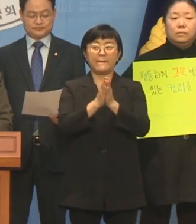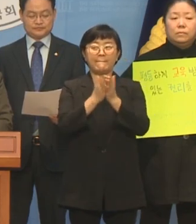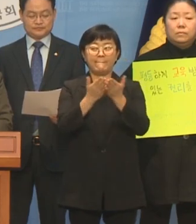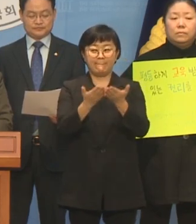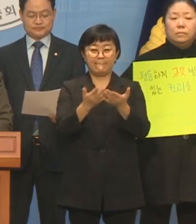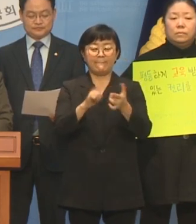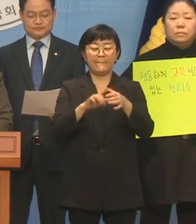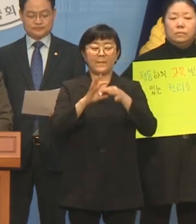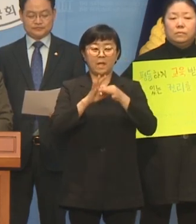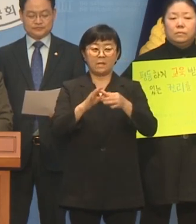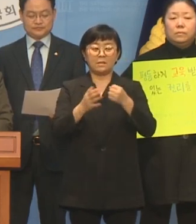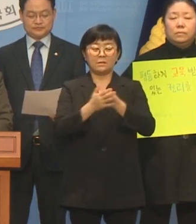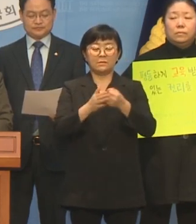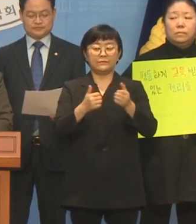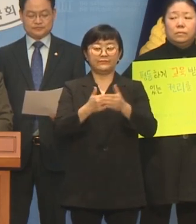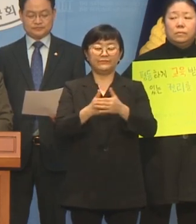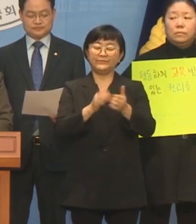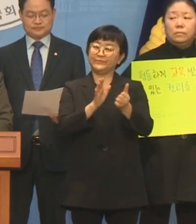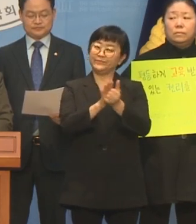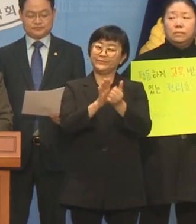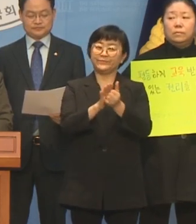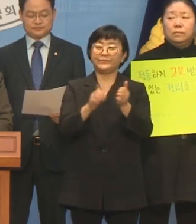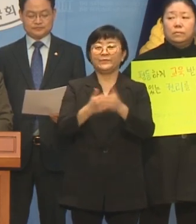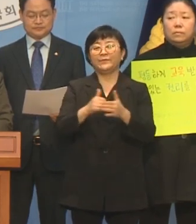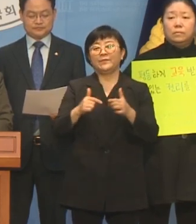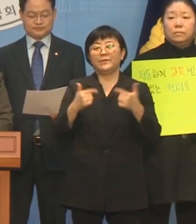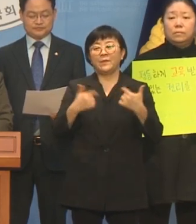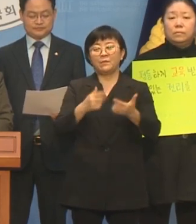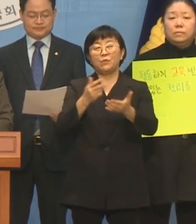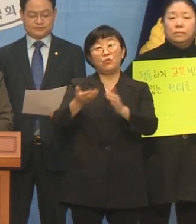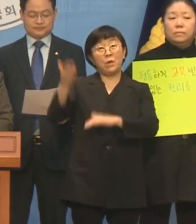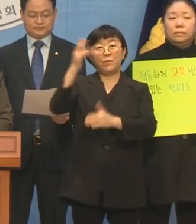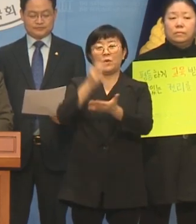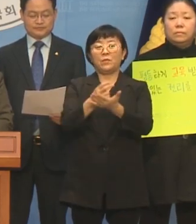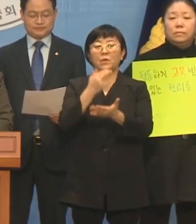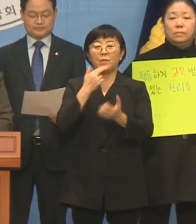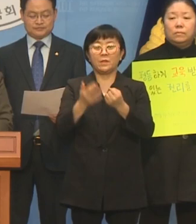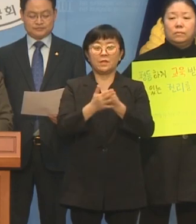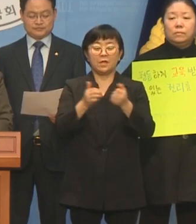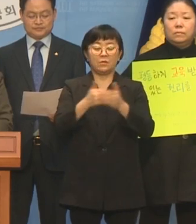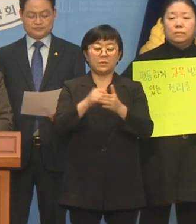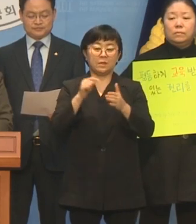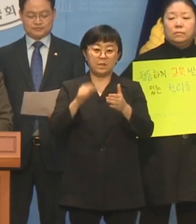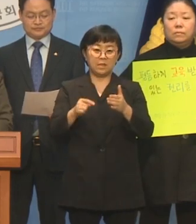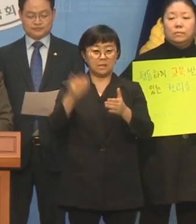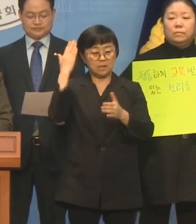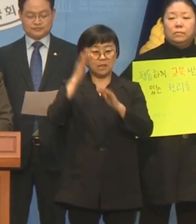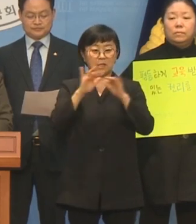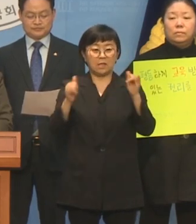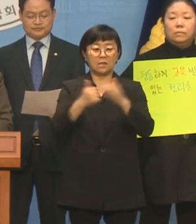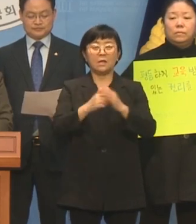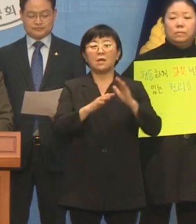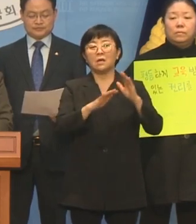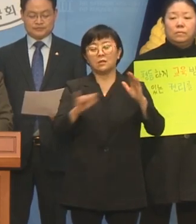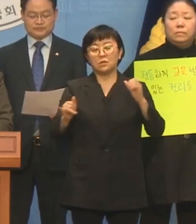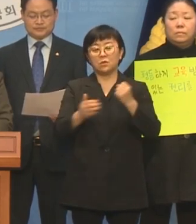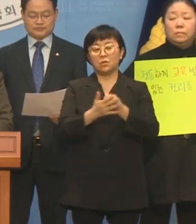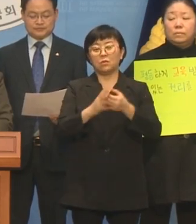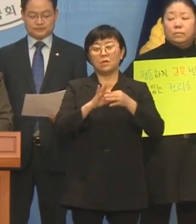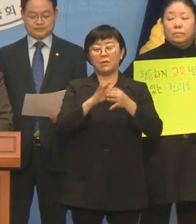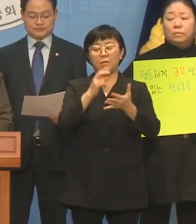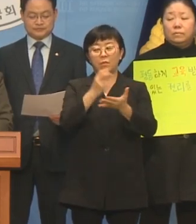못한 조례들과 조례들을 받쳐줄 수 있는 상위법이 없기 때문에 지역 내 경계선 지능인과 그 가족들은